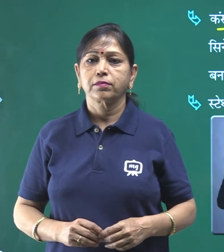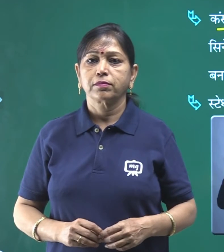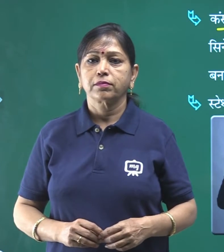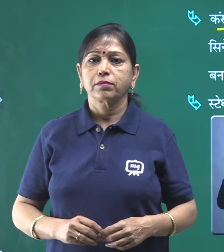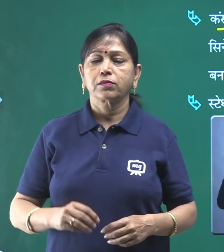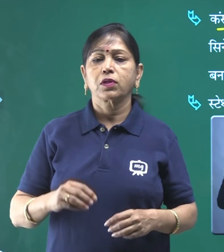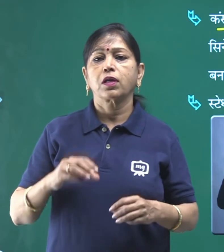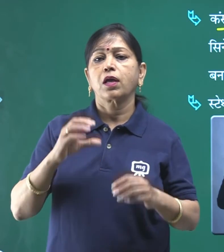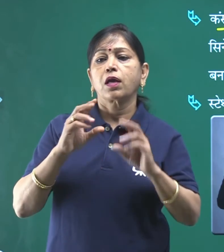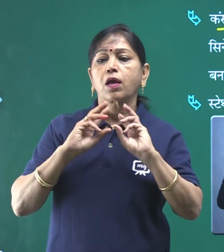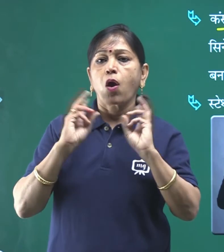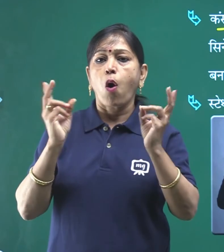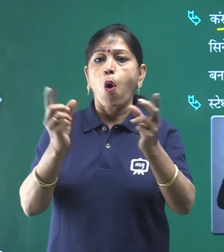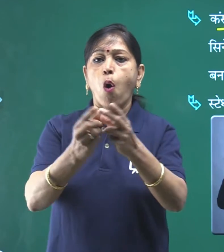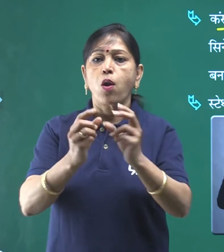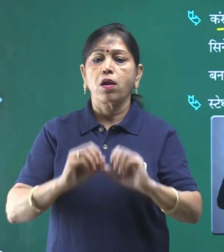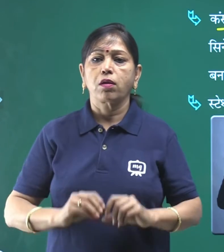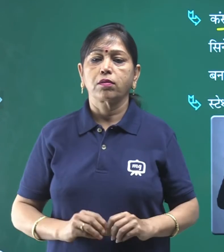कंसर्ट हॉल,